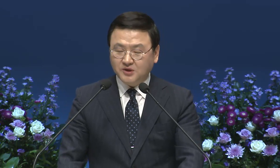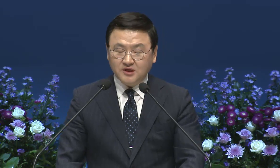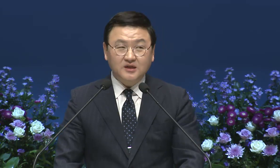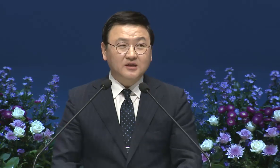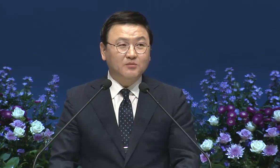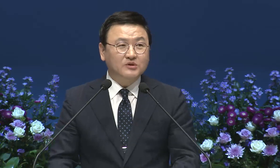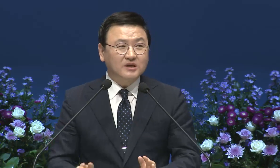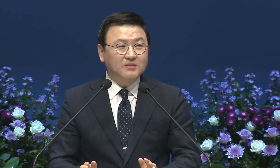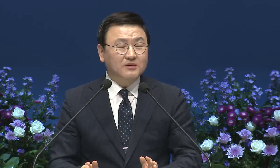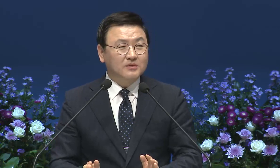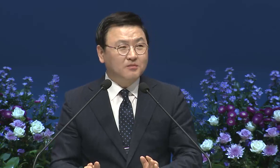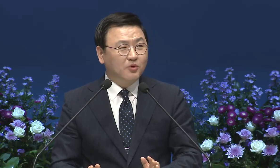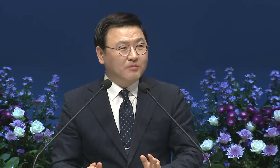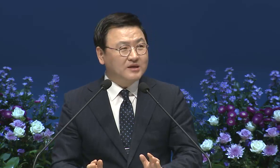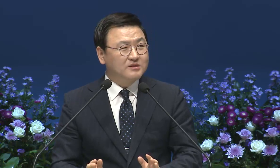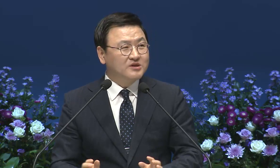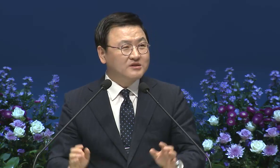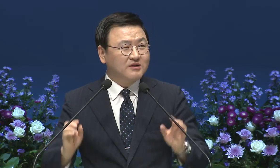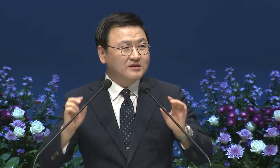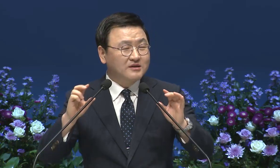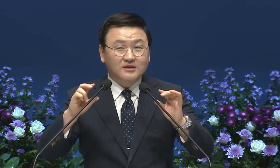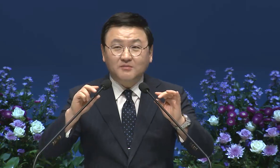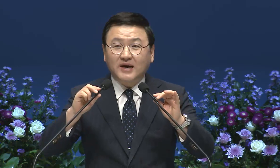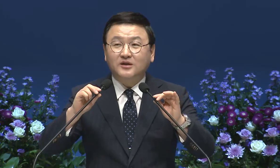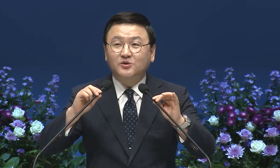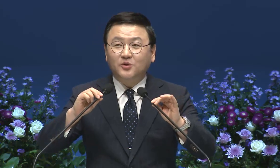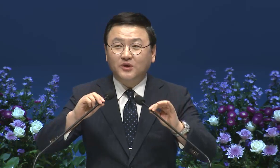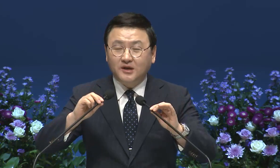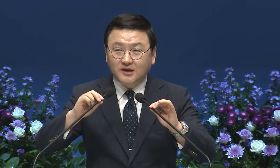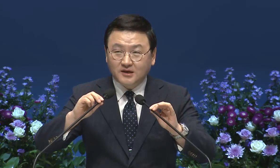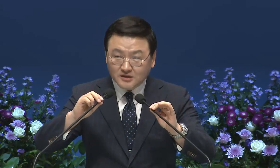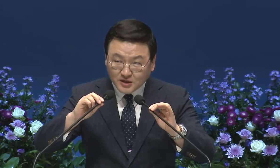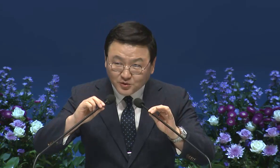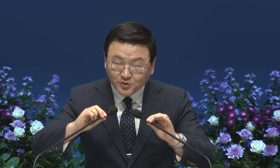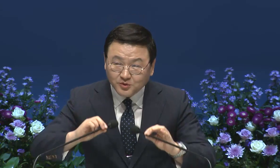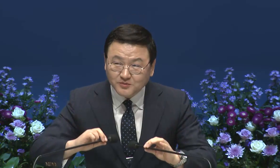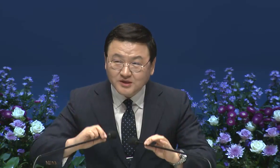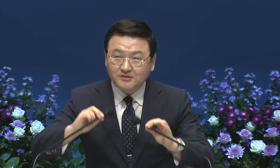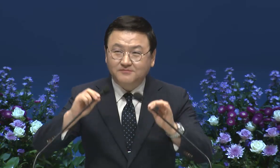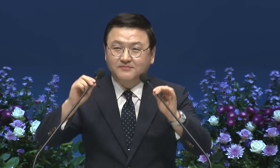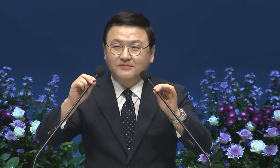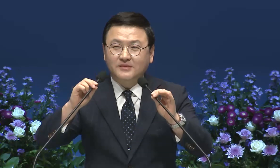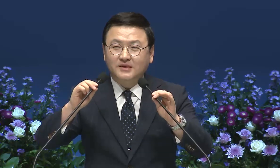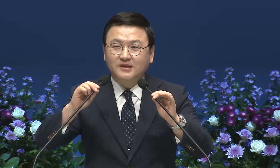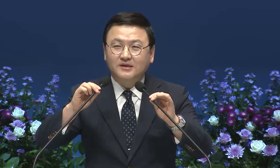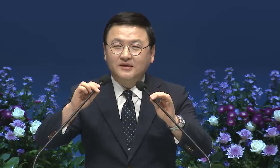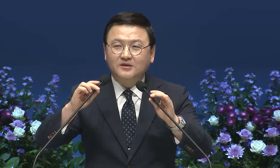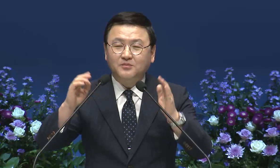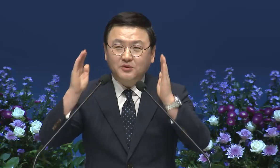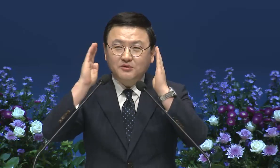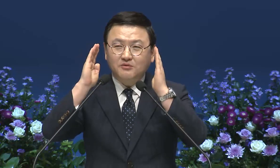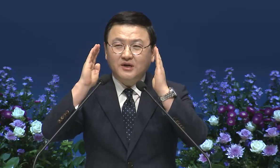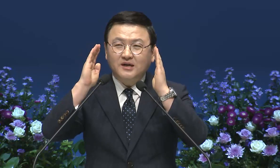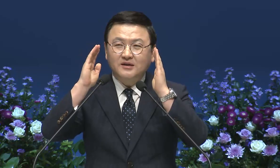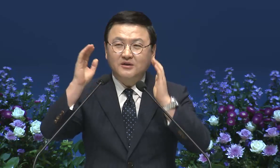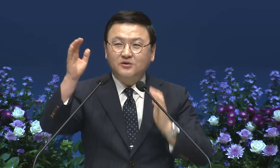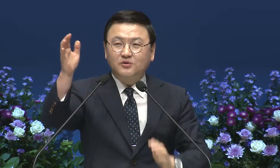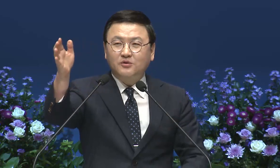특별히 목사님 말씀을 증거하실 때는 이 마이크도 이렇게 내려놓고 그래서 표정과 또